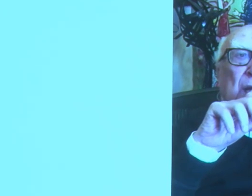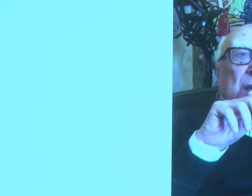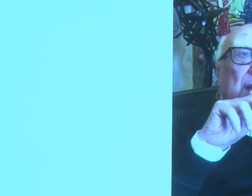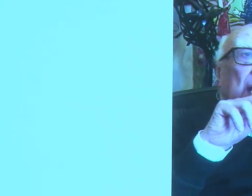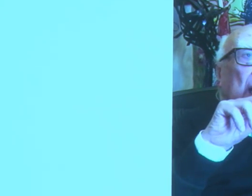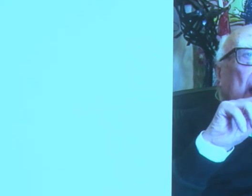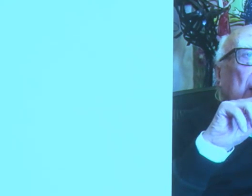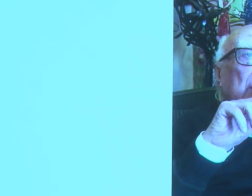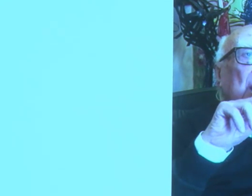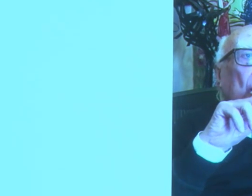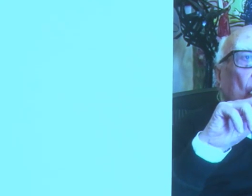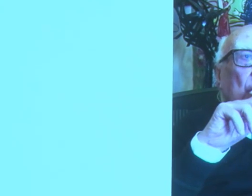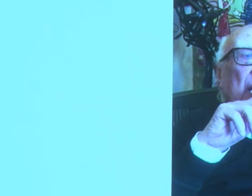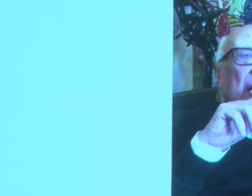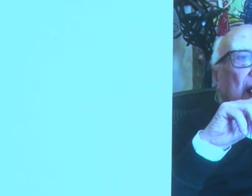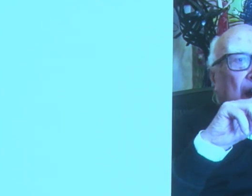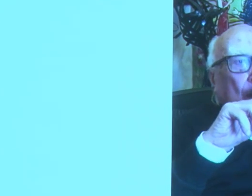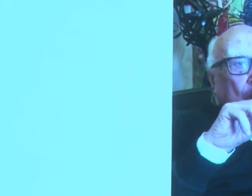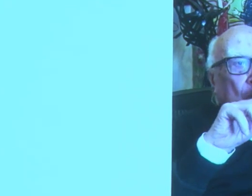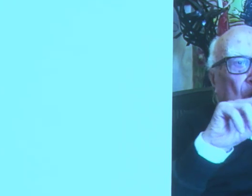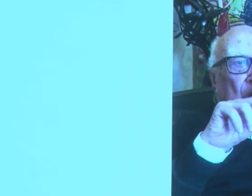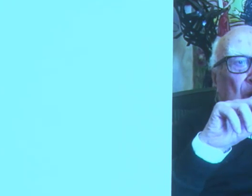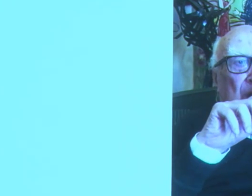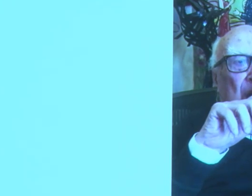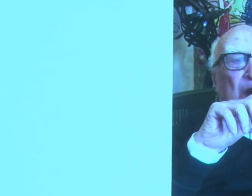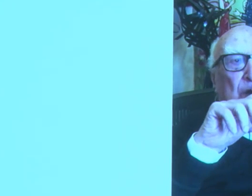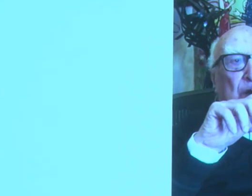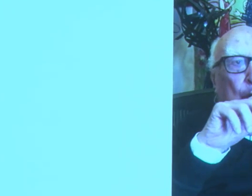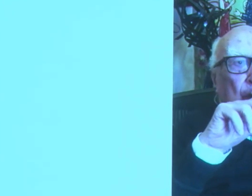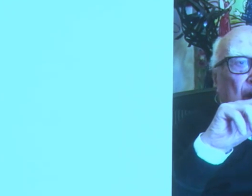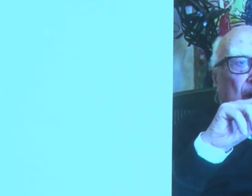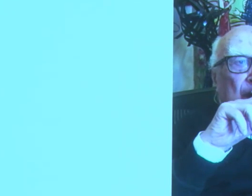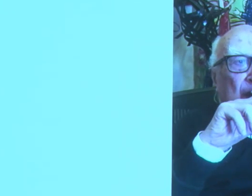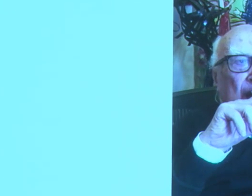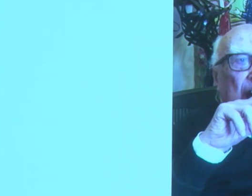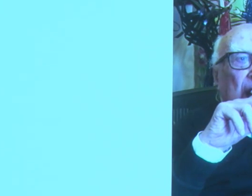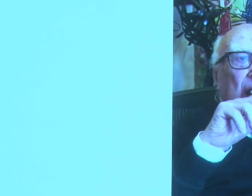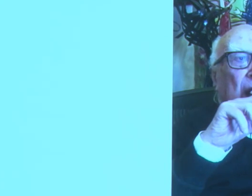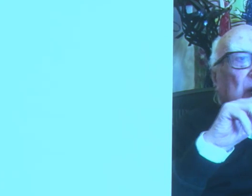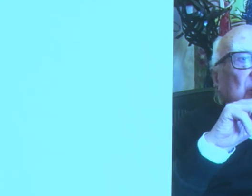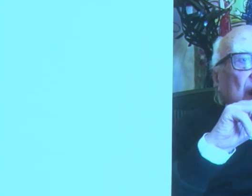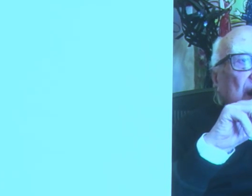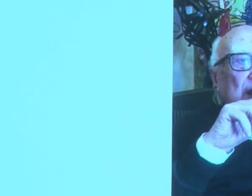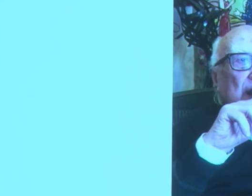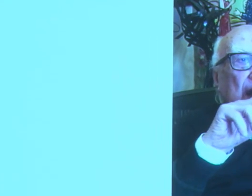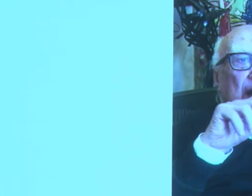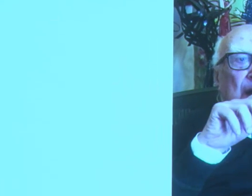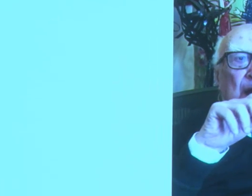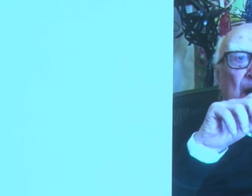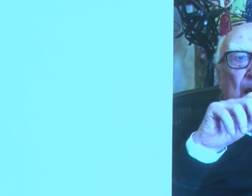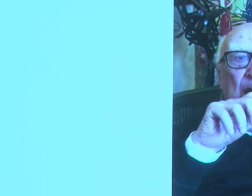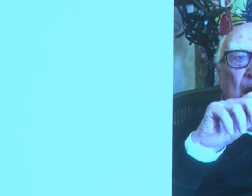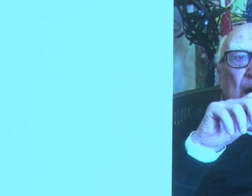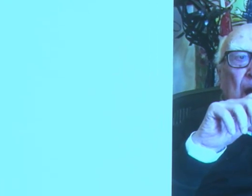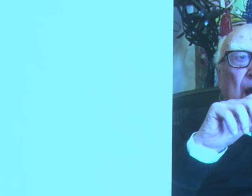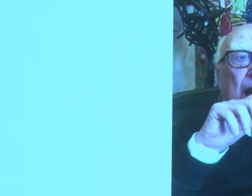del salone erano i lettori era la gente